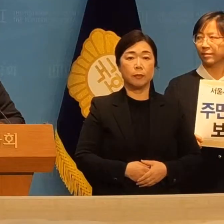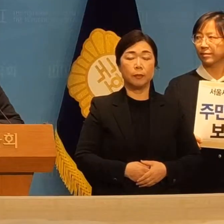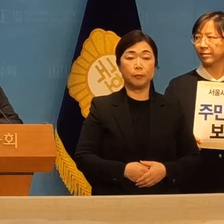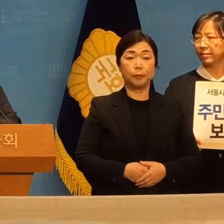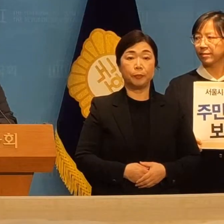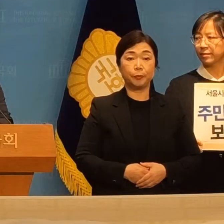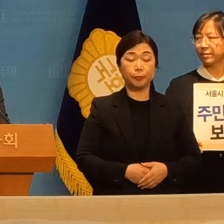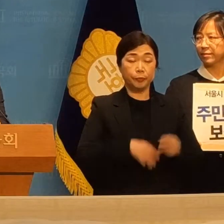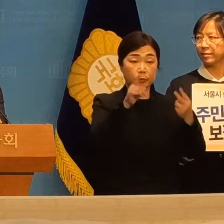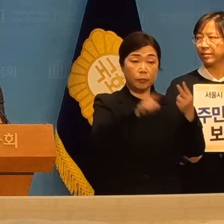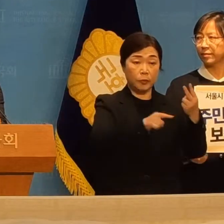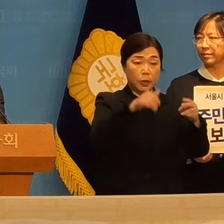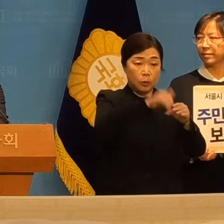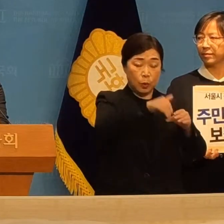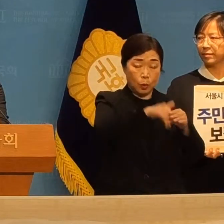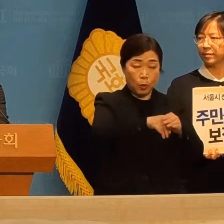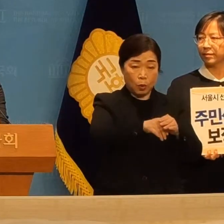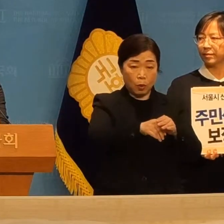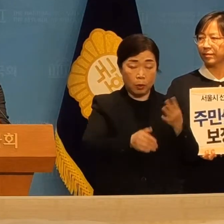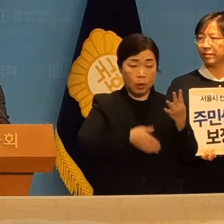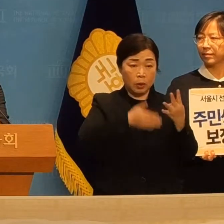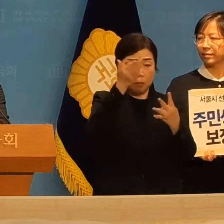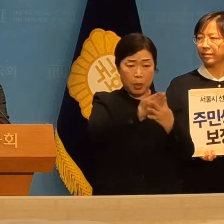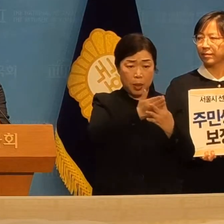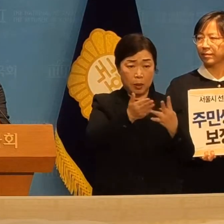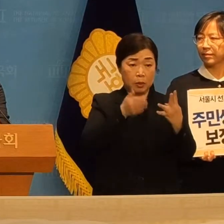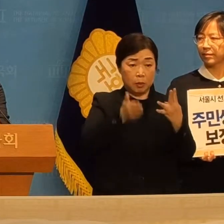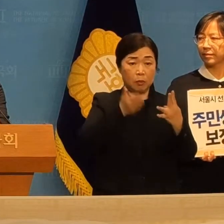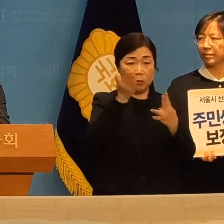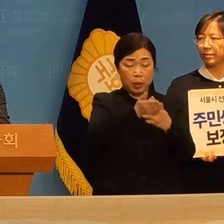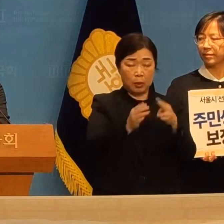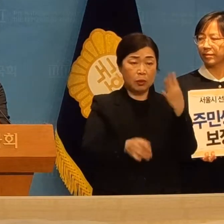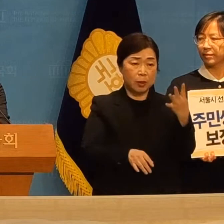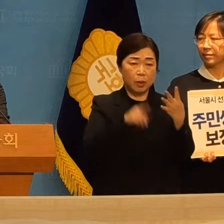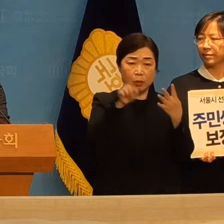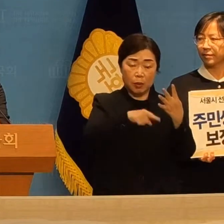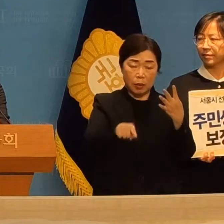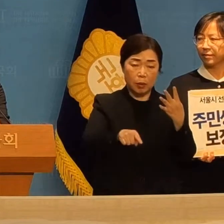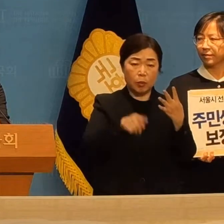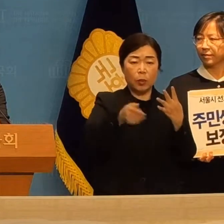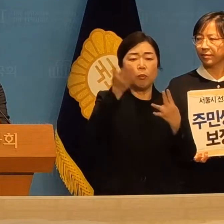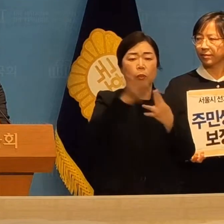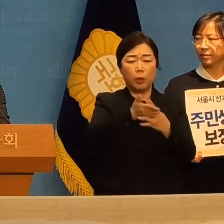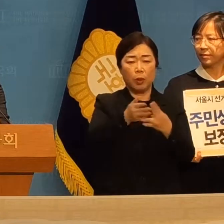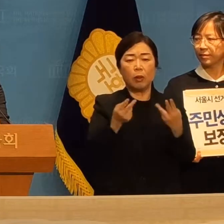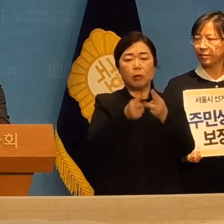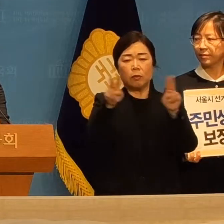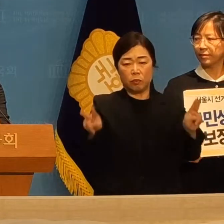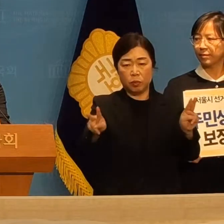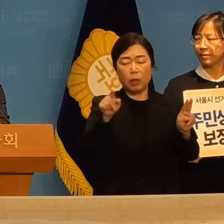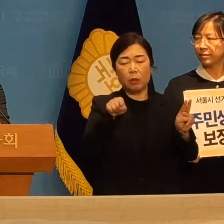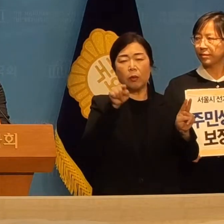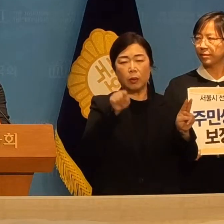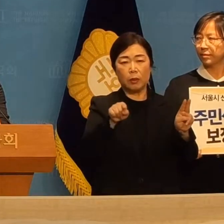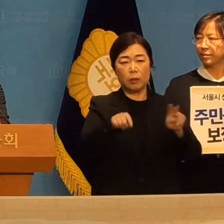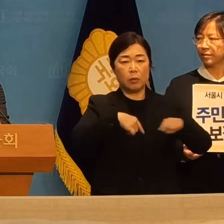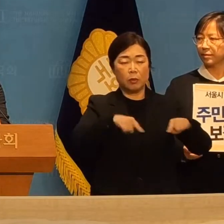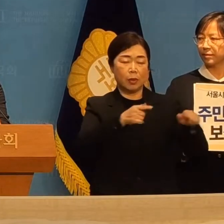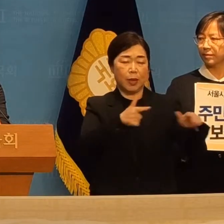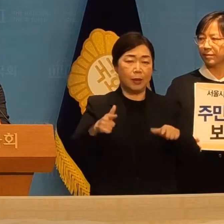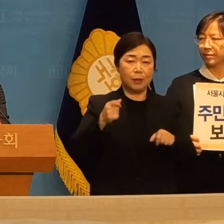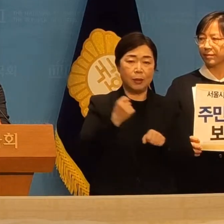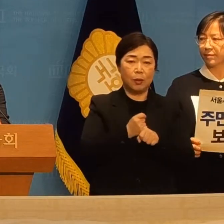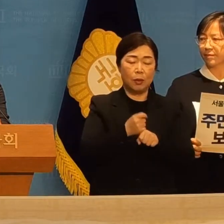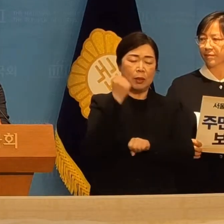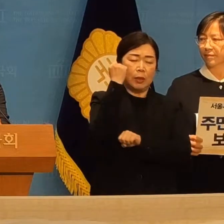네, 2인 선거구로 쪼개놓은 서울시 선거구 획정안을 규탄하며 정치 다양성과 풀뿌리